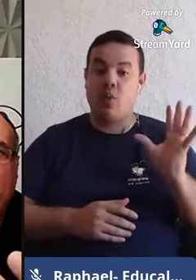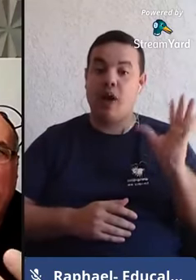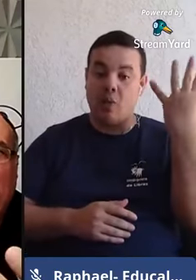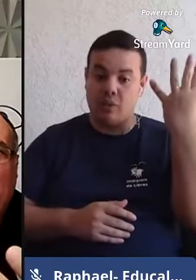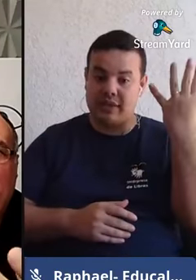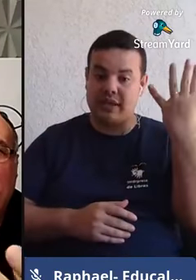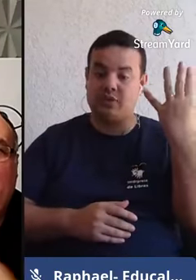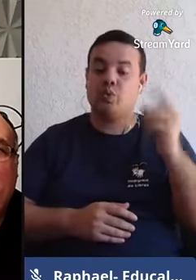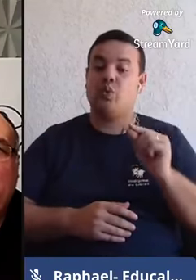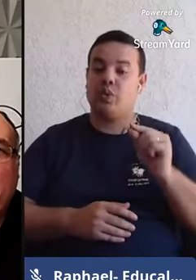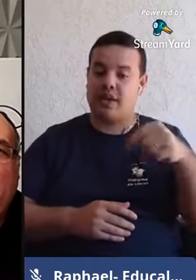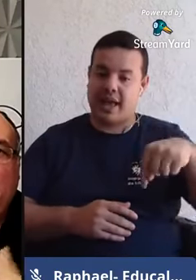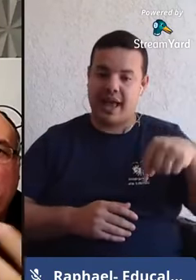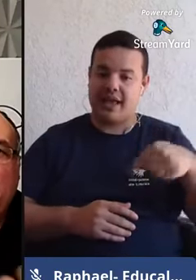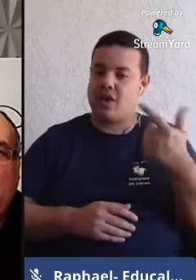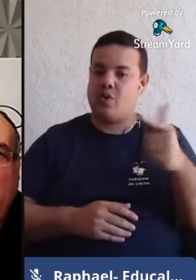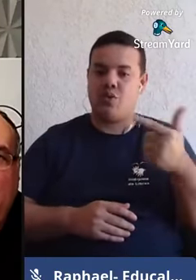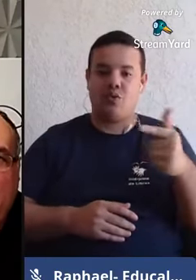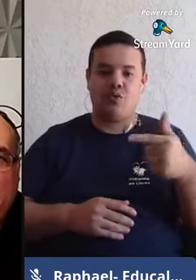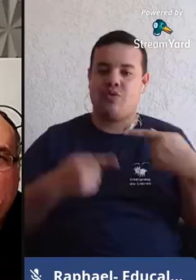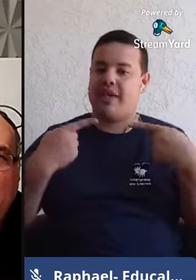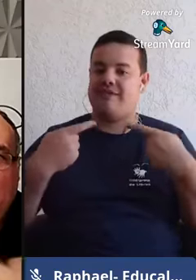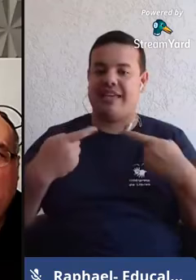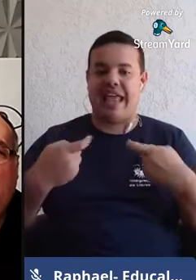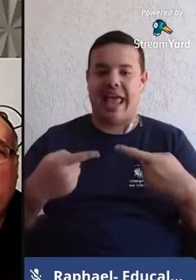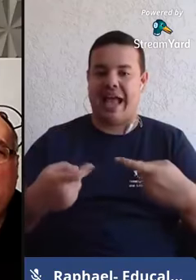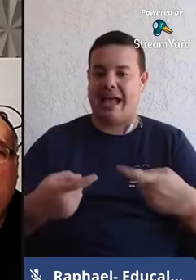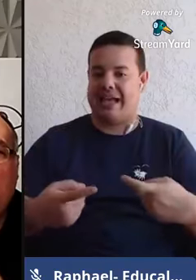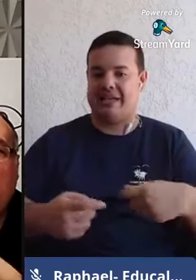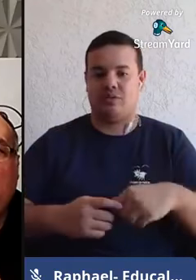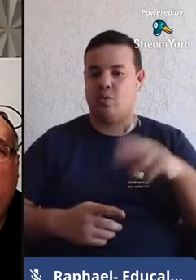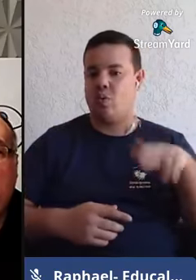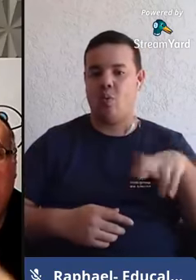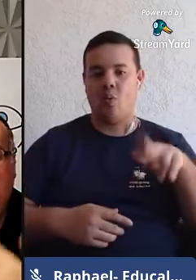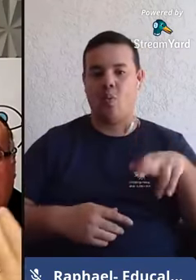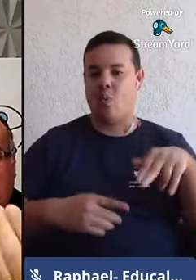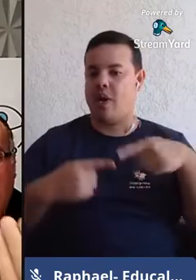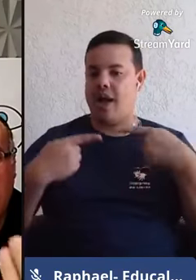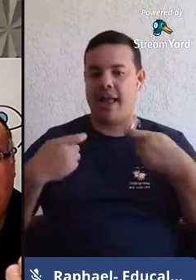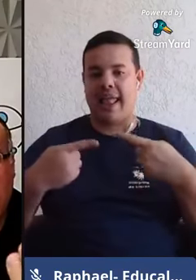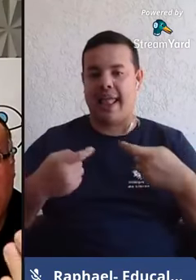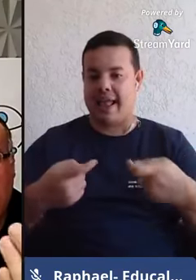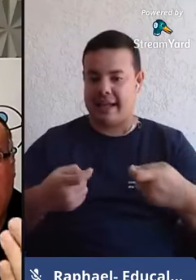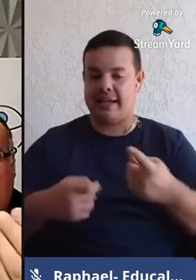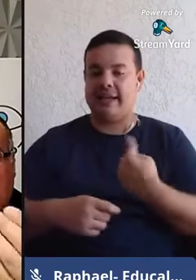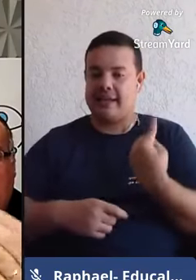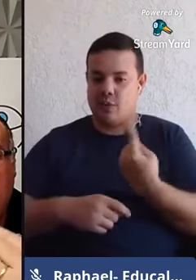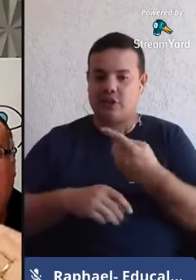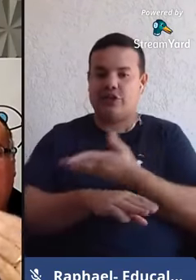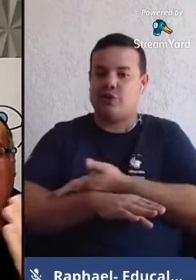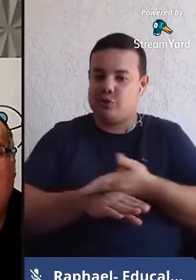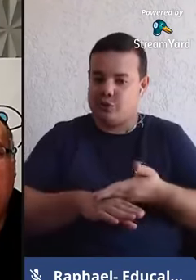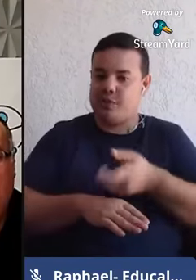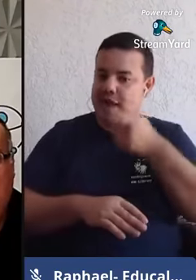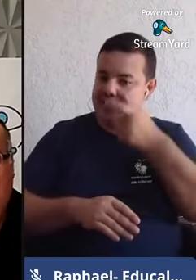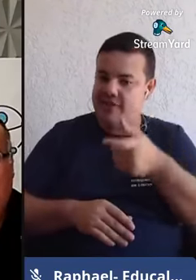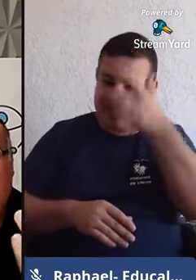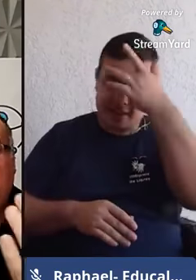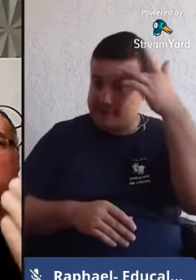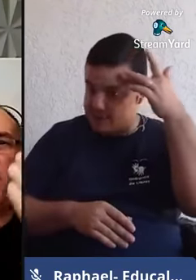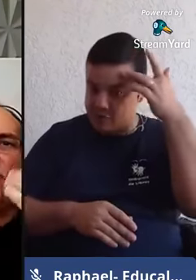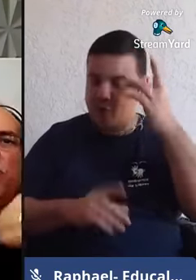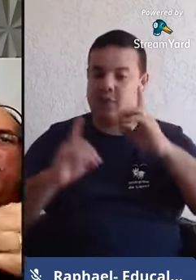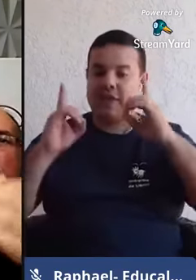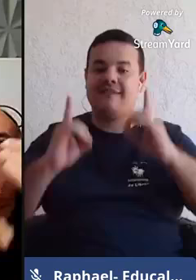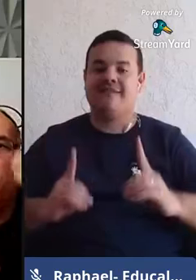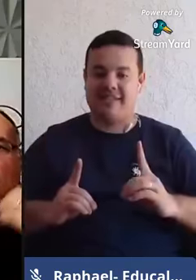né? O Brasil é um país que não teve guerra. Então a gente está acostumado a enxergar a pessoa com deficiência com assistencialismo, sim.